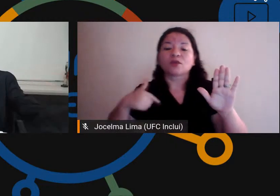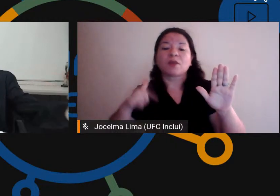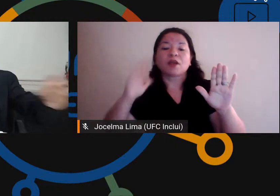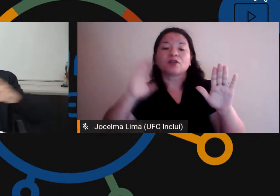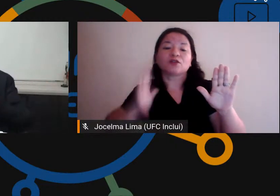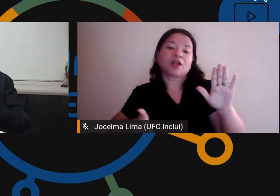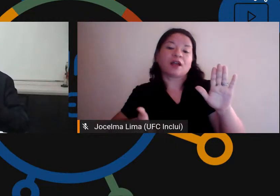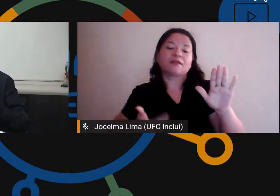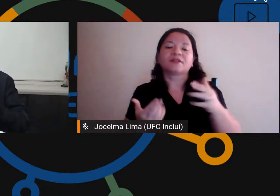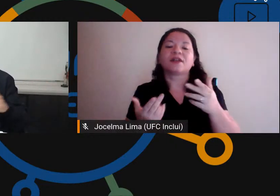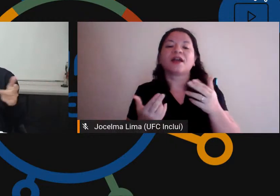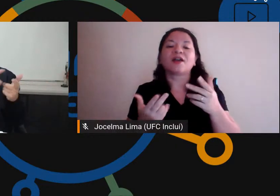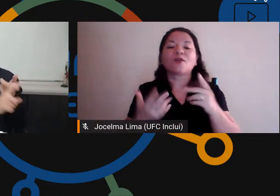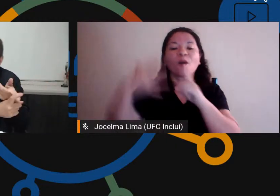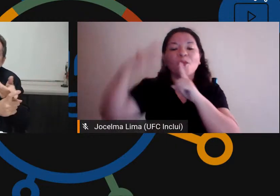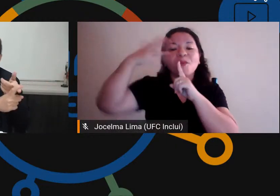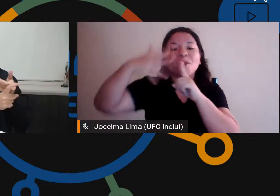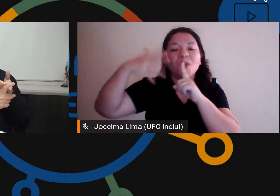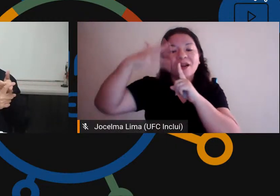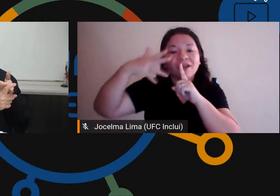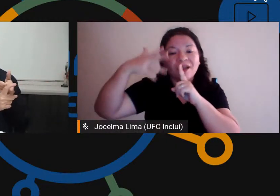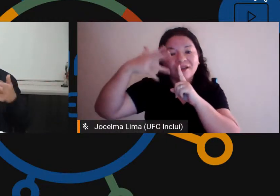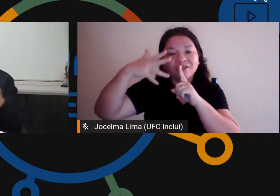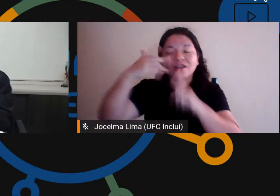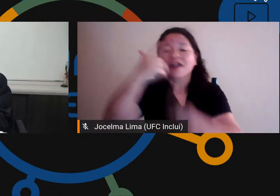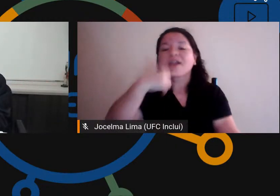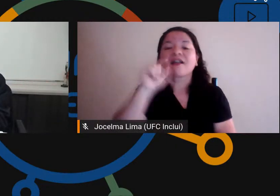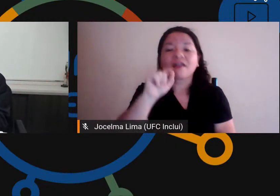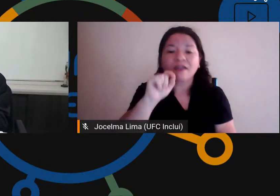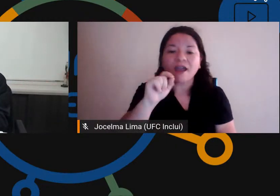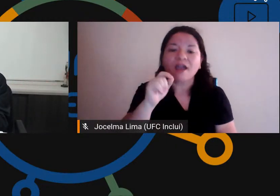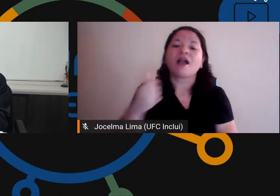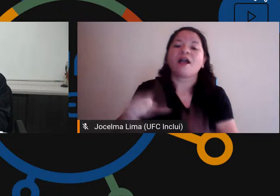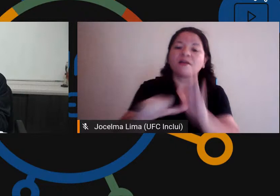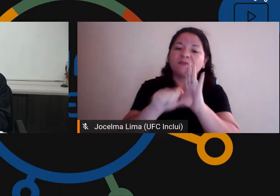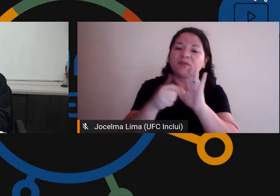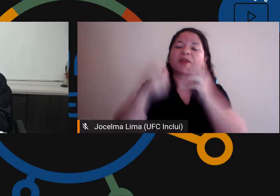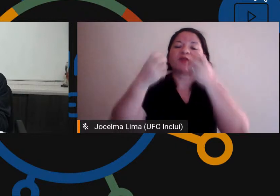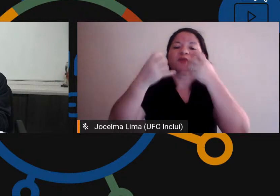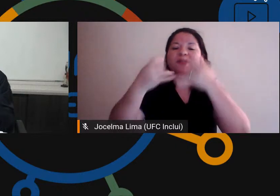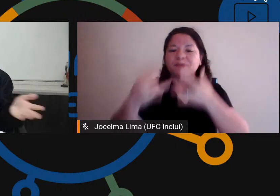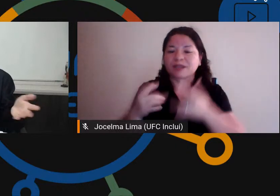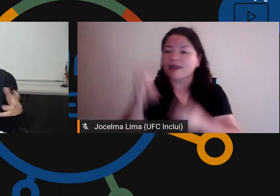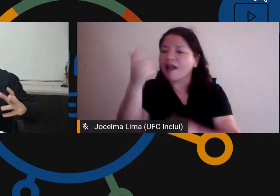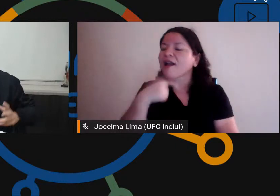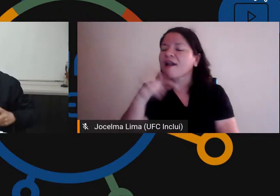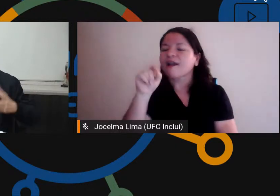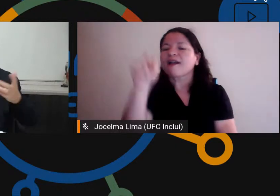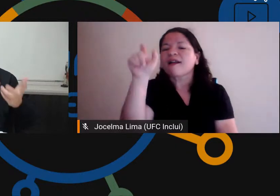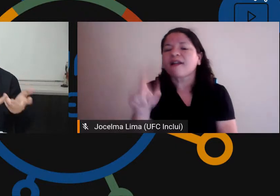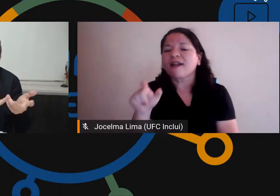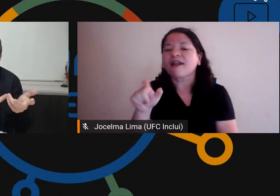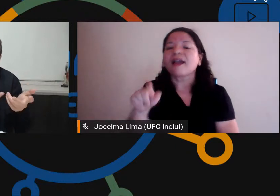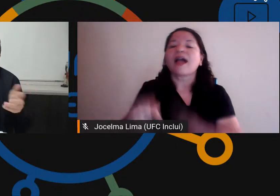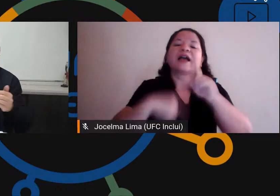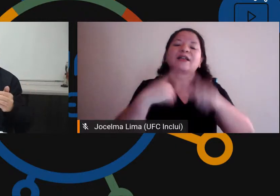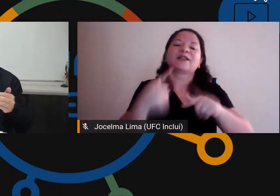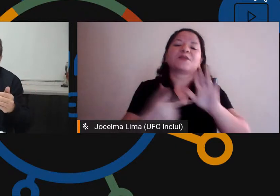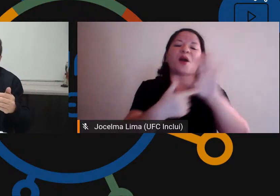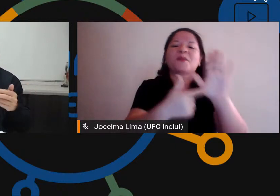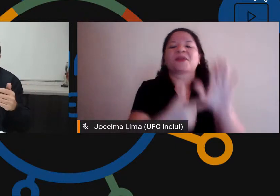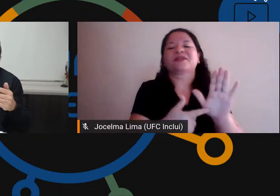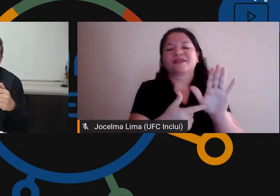apresentar um palestrante. Primeiro tem que saber quem é o palestrante, para depois escrever a apresentação. Tem gente que começa escrevendo pela introdução